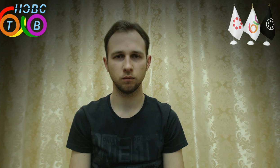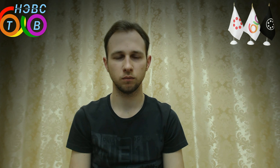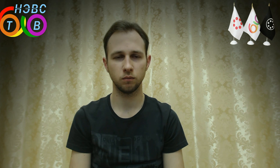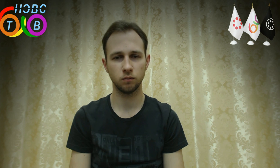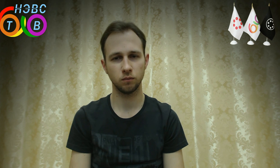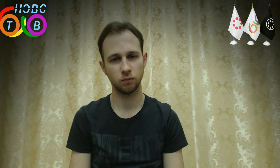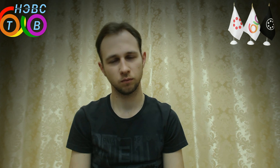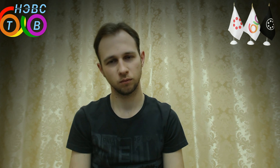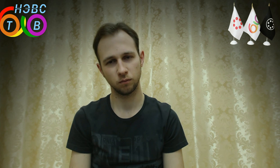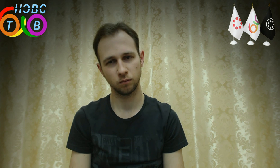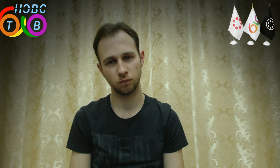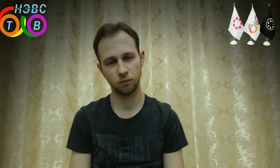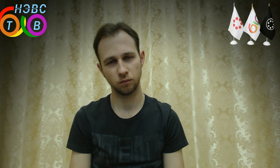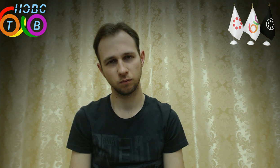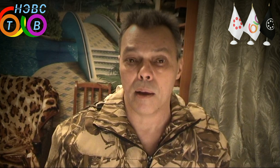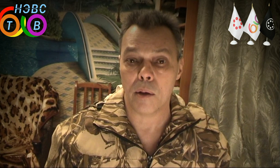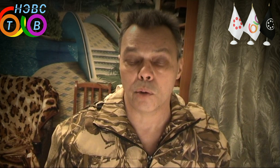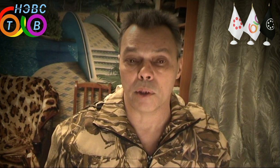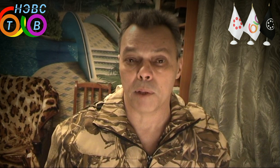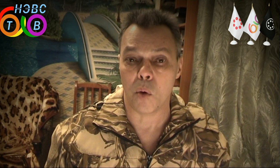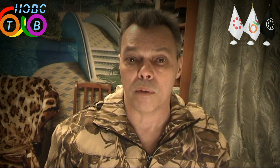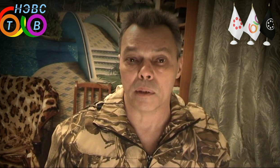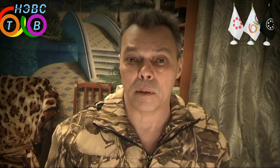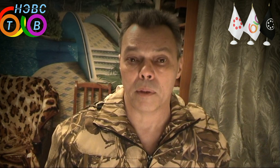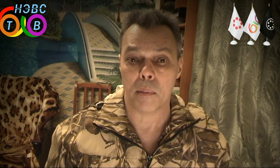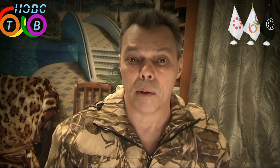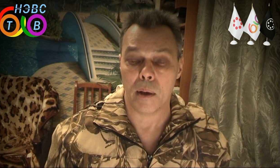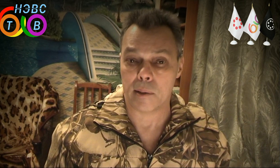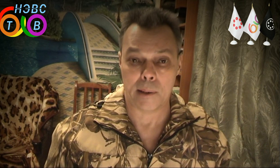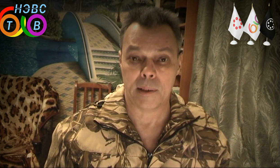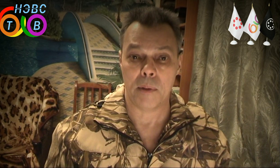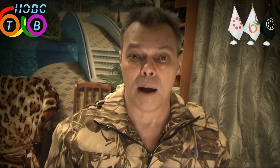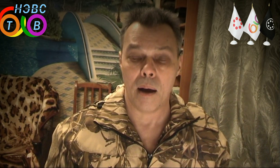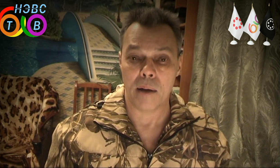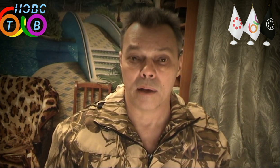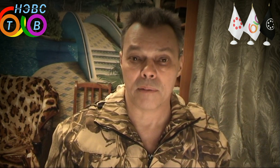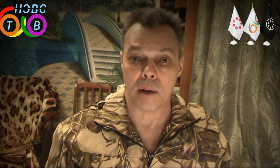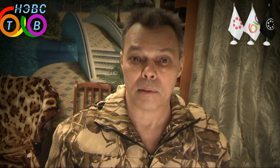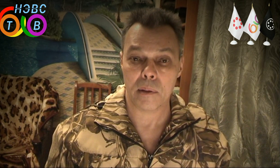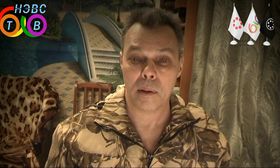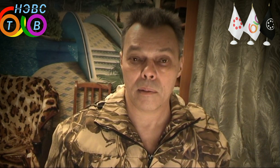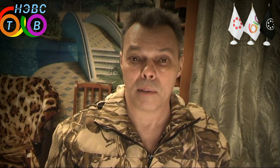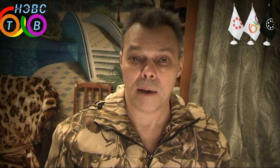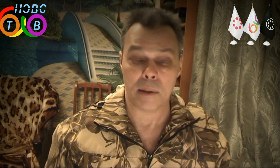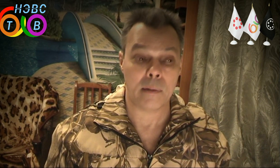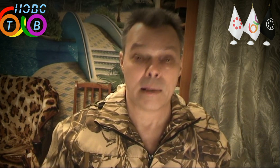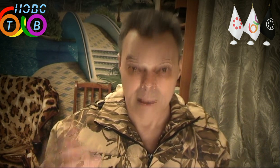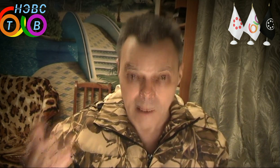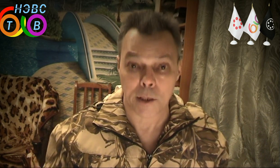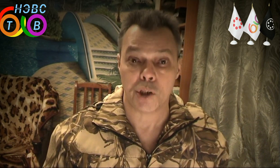она уже живет при муже, все нормально. Что здесь плохого-то, я не понимаю, если это семья, а не разврат. Понимаете? Надо это